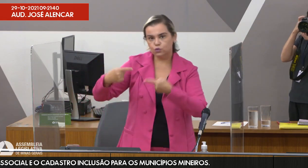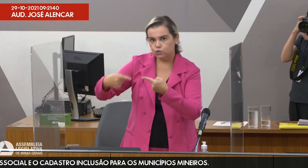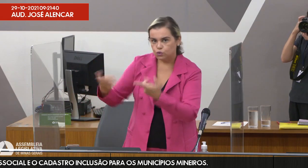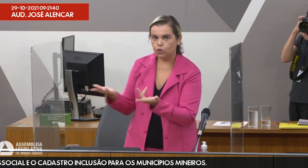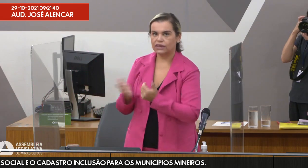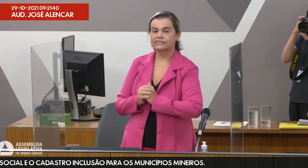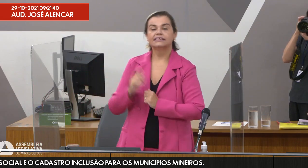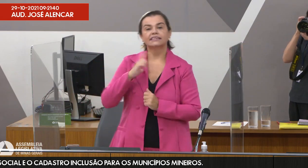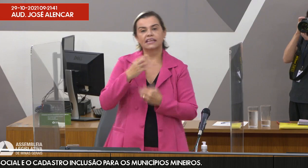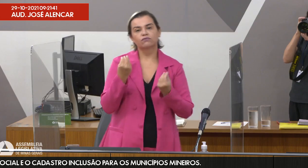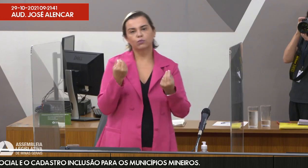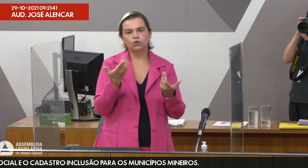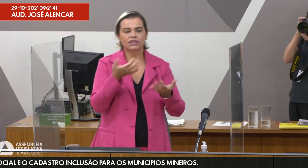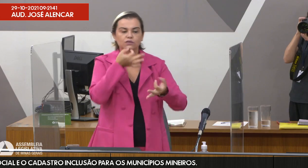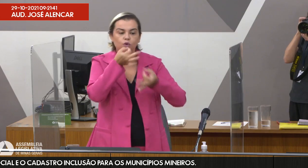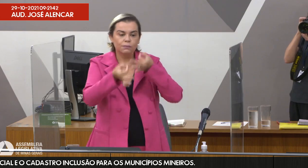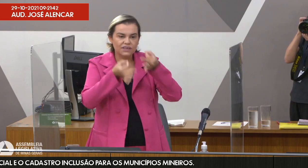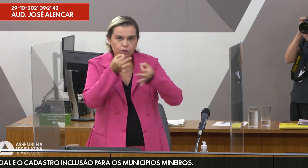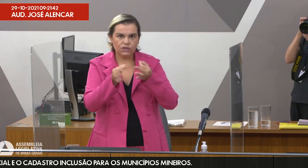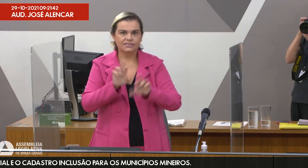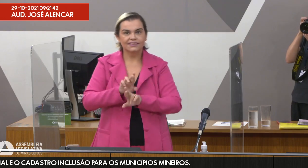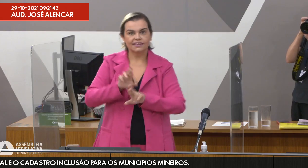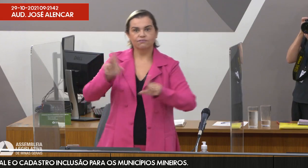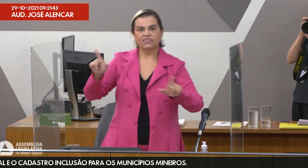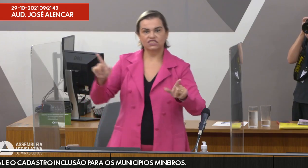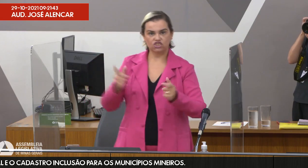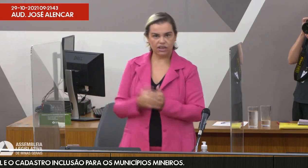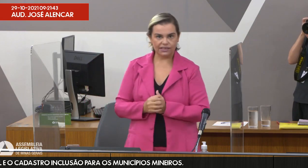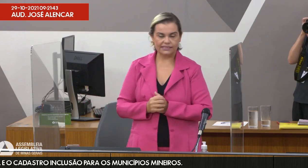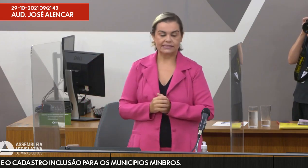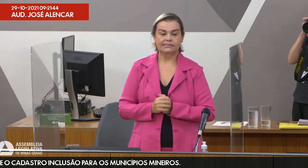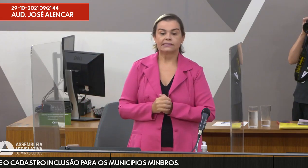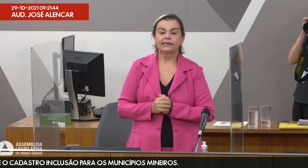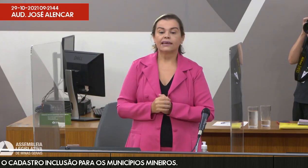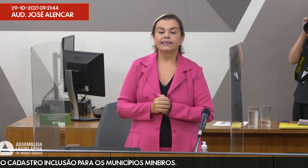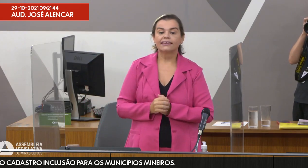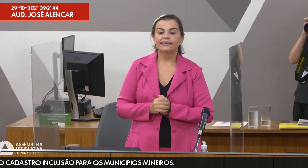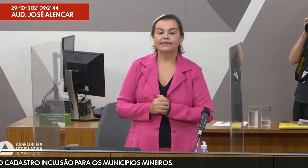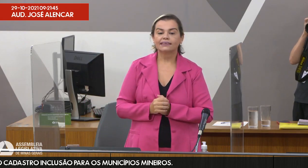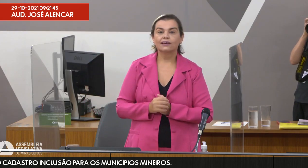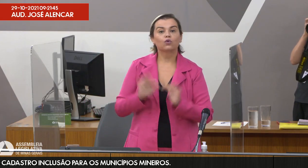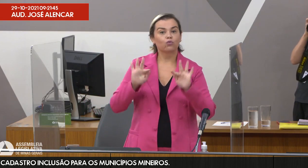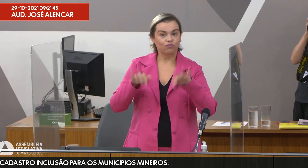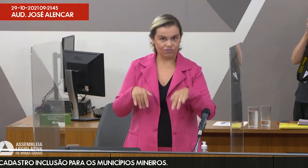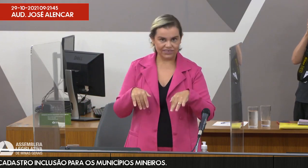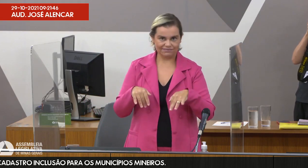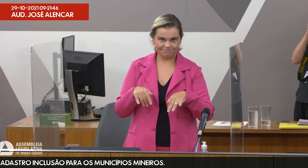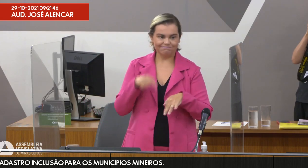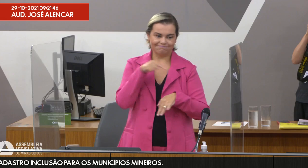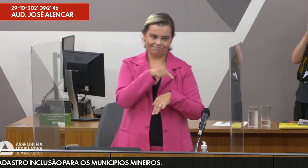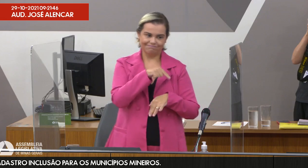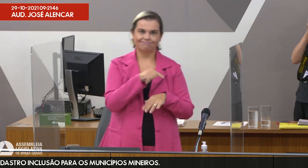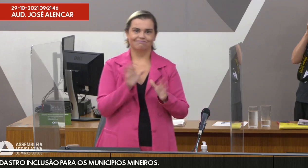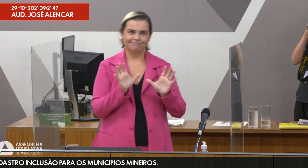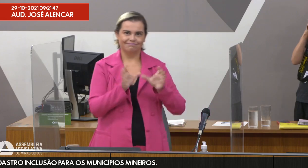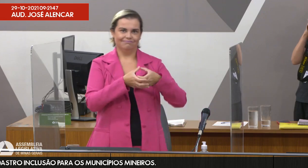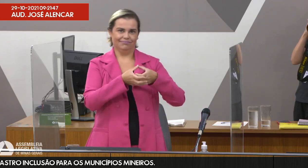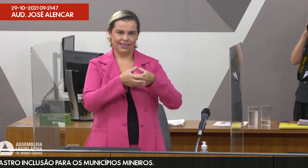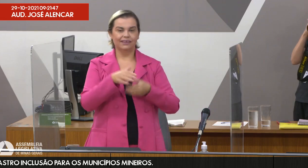onde está sendo finalizado um relatório, que será encaminhado aos ministros, para a definição da